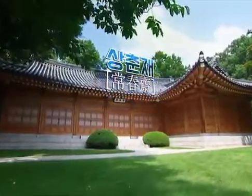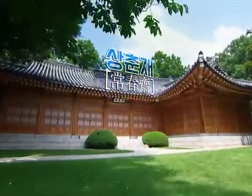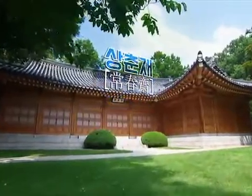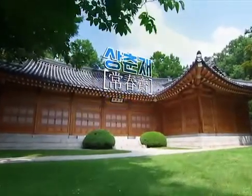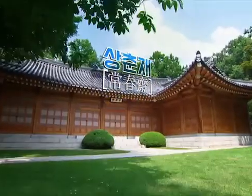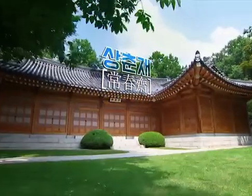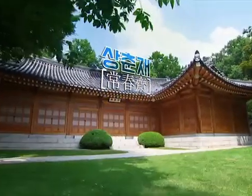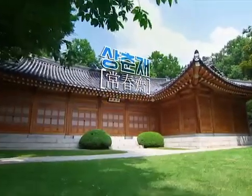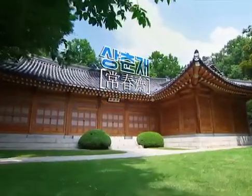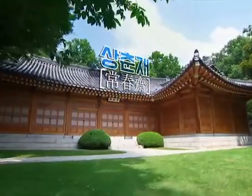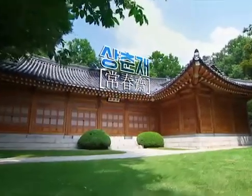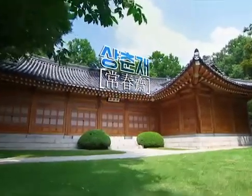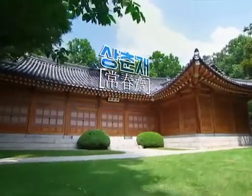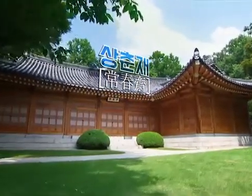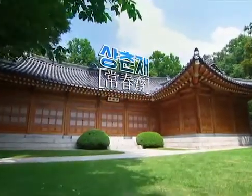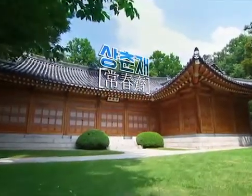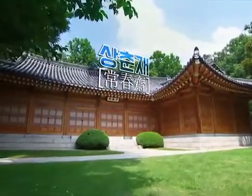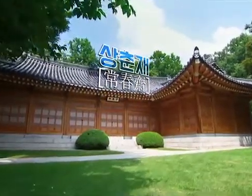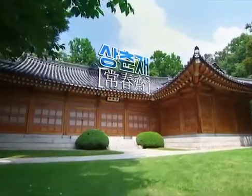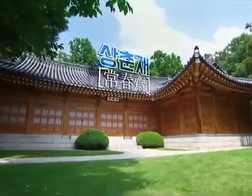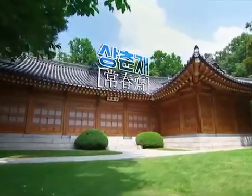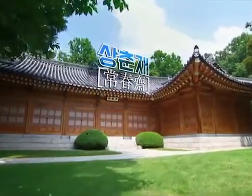나무로 만든 한옥 위에 상춘제라는 자막이 떠 있다.